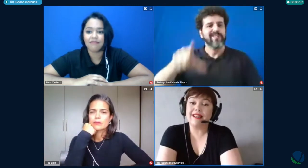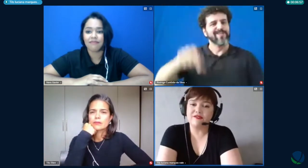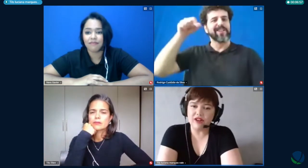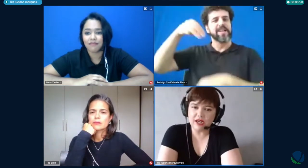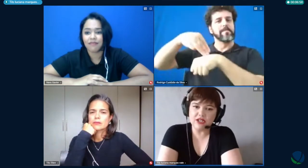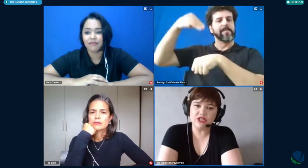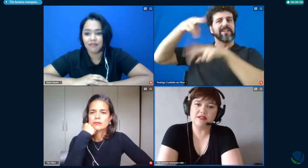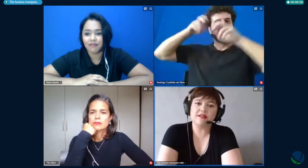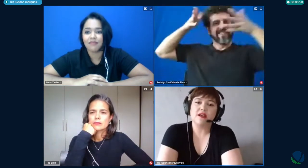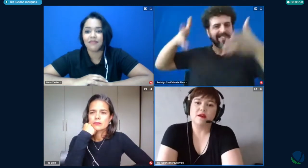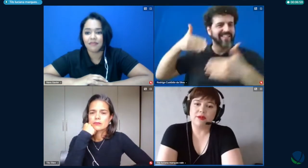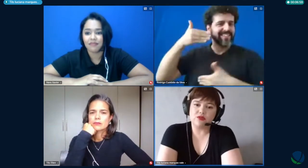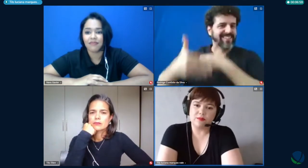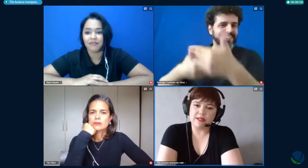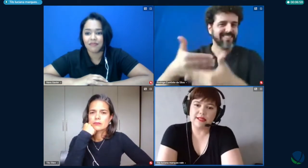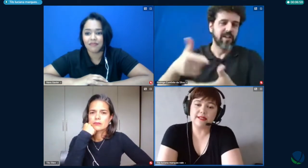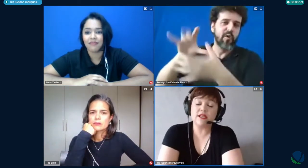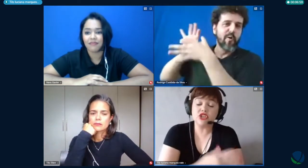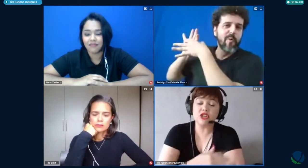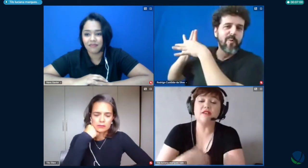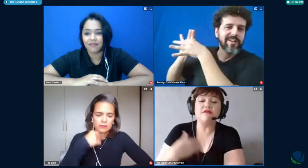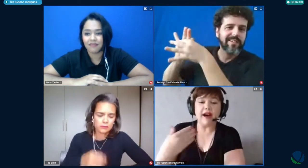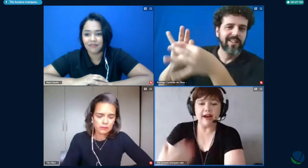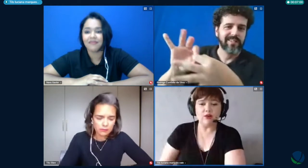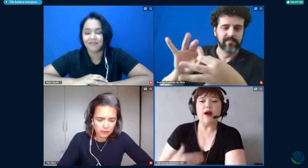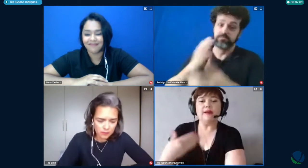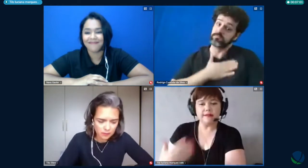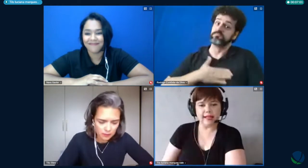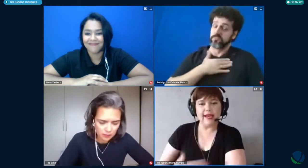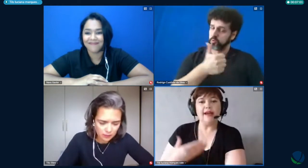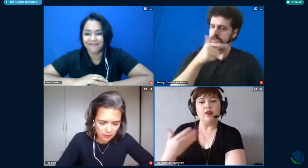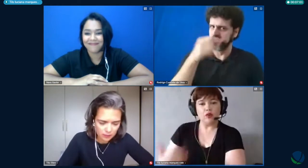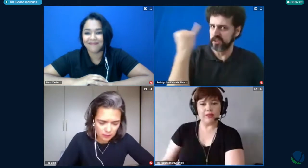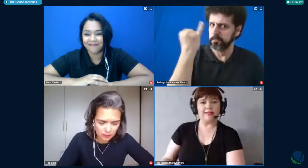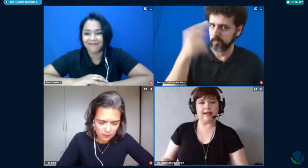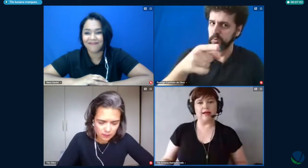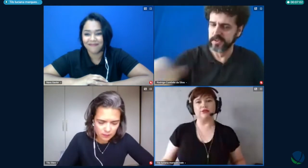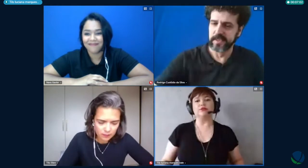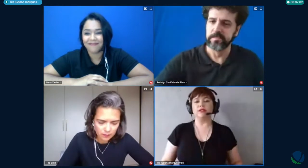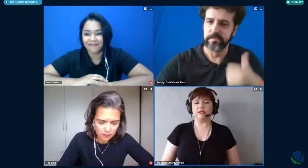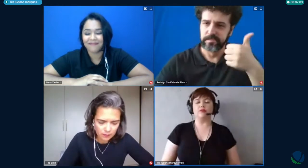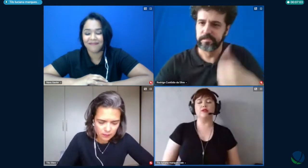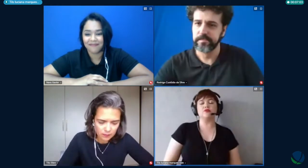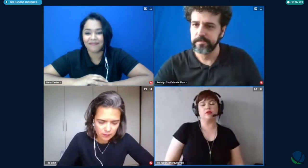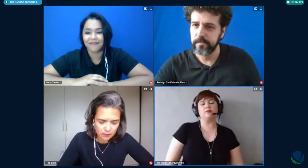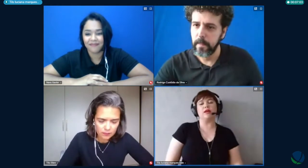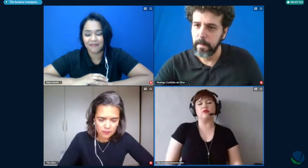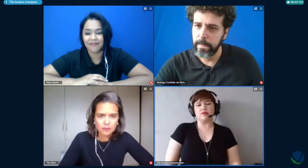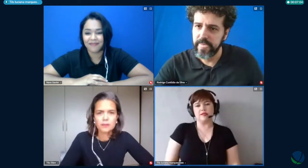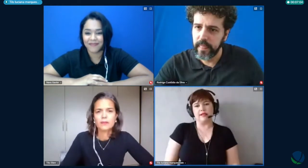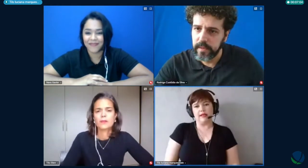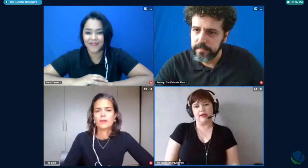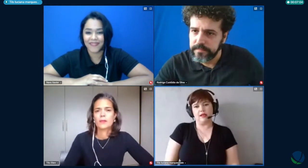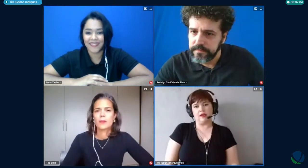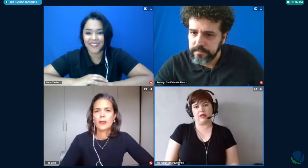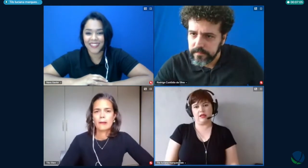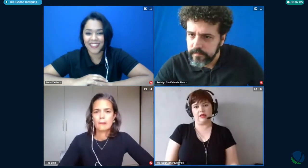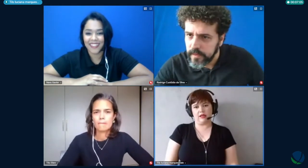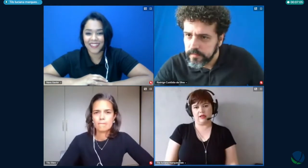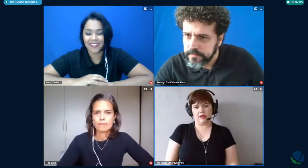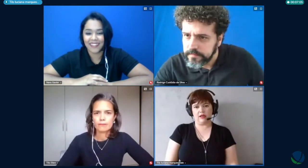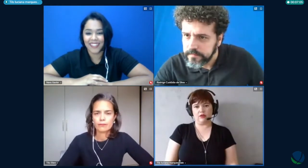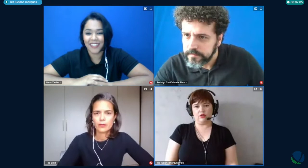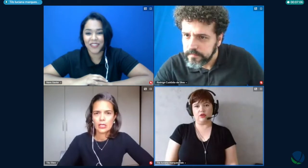são relevantes para a sua pesquisa, que te levaram até o mestrado. Então, isso também considerei